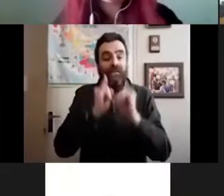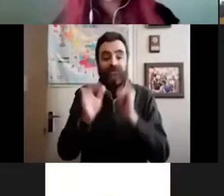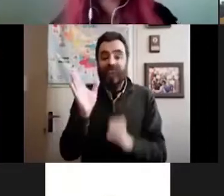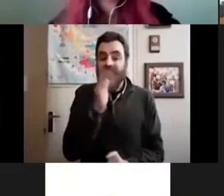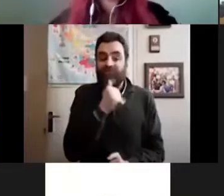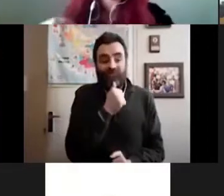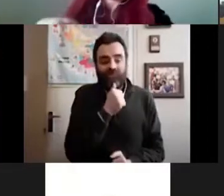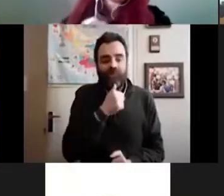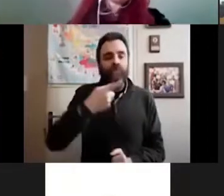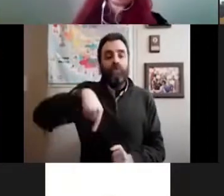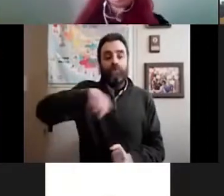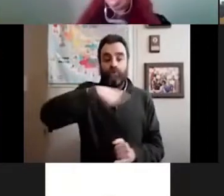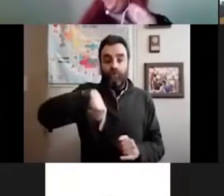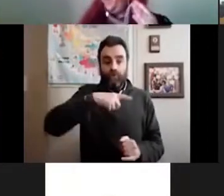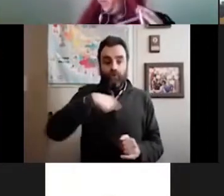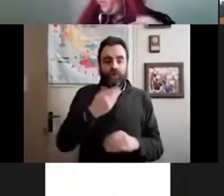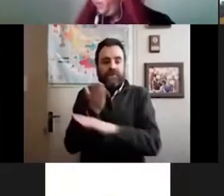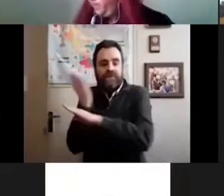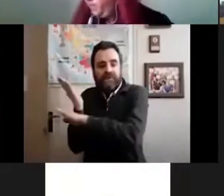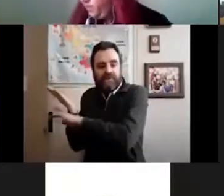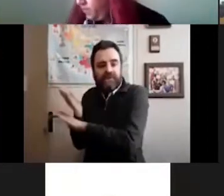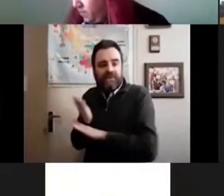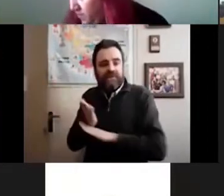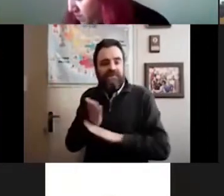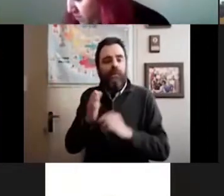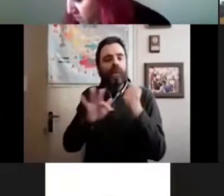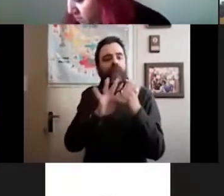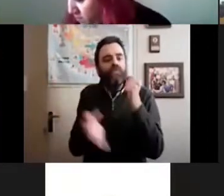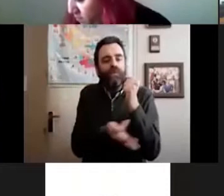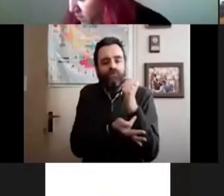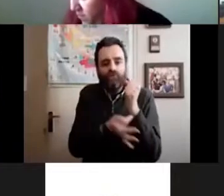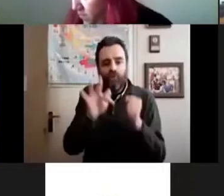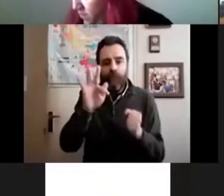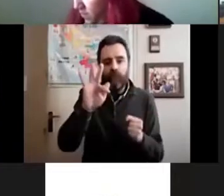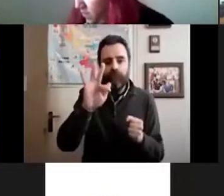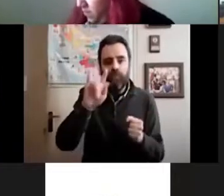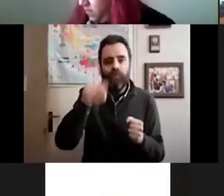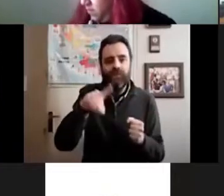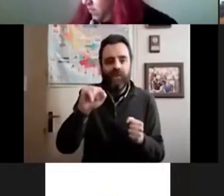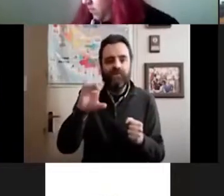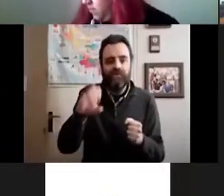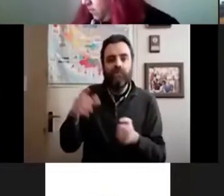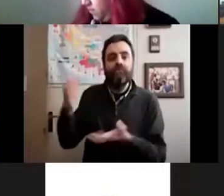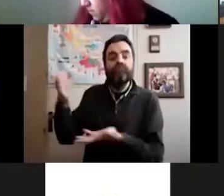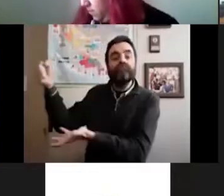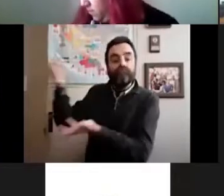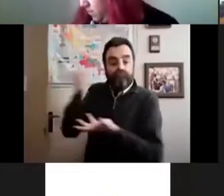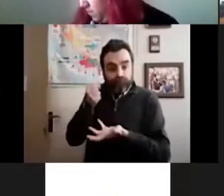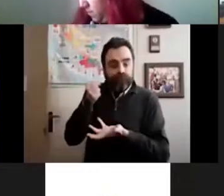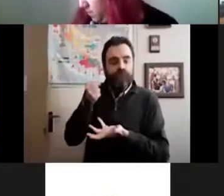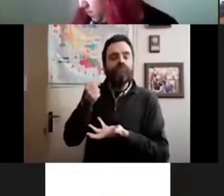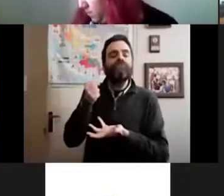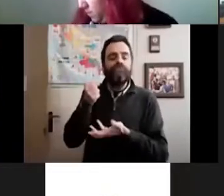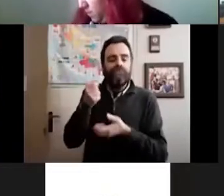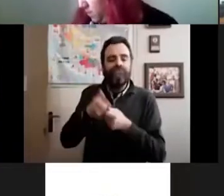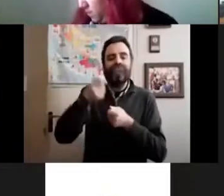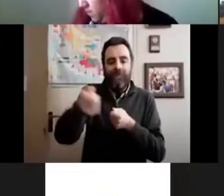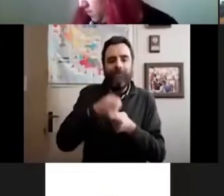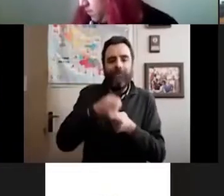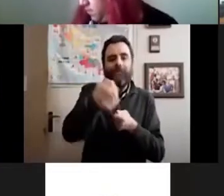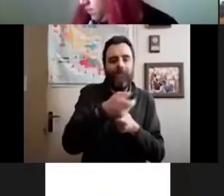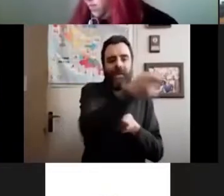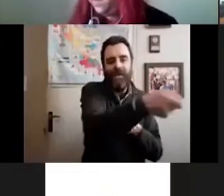estudiantes. También algunos no tienen internet, entonces nosotros empezamos a pedir a